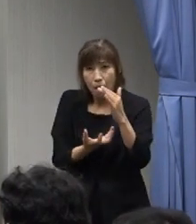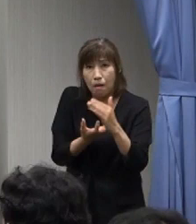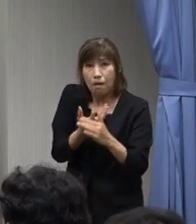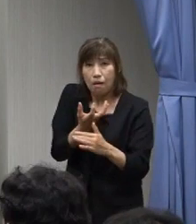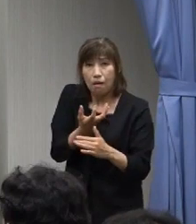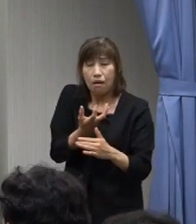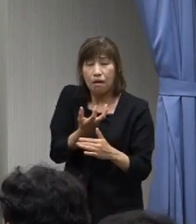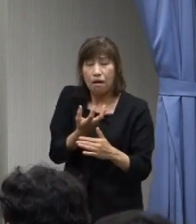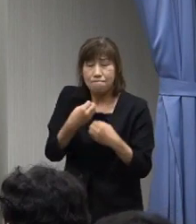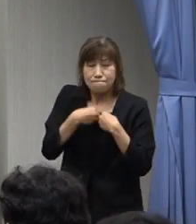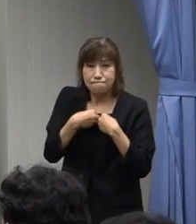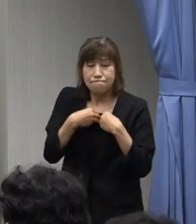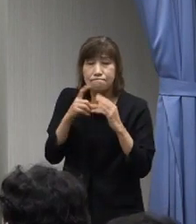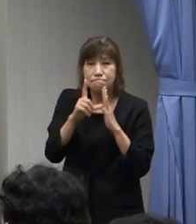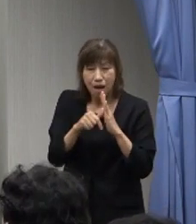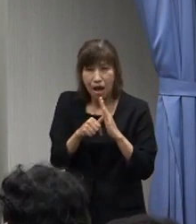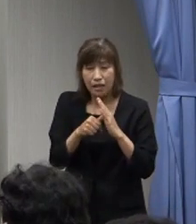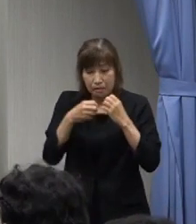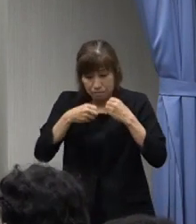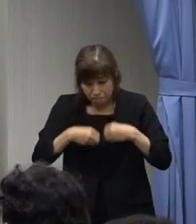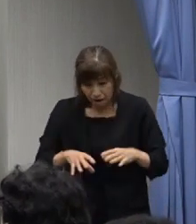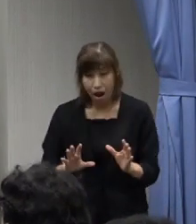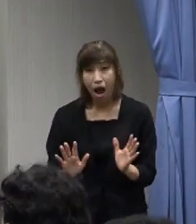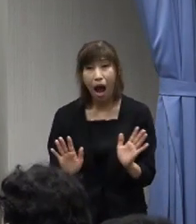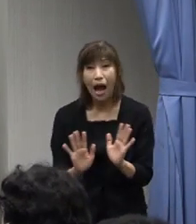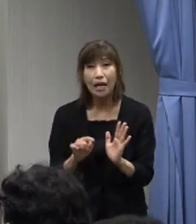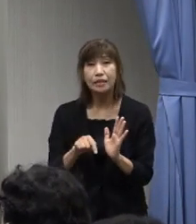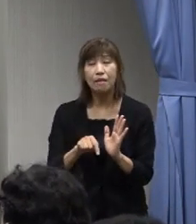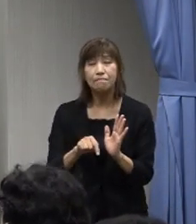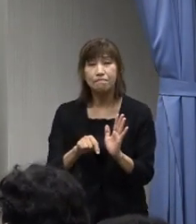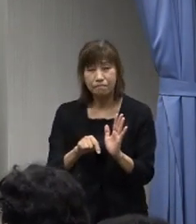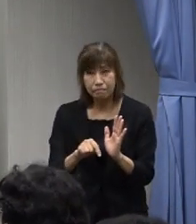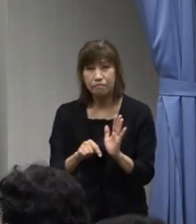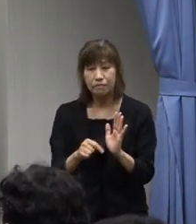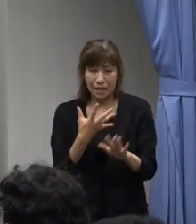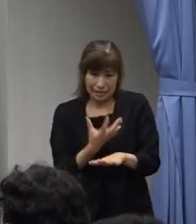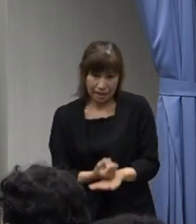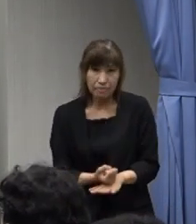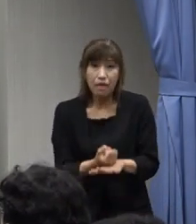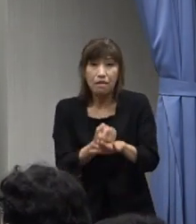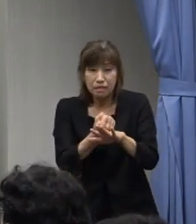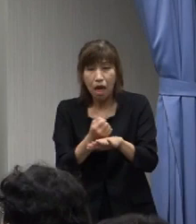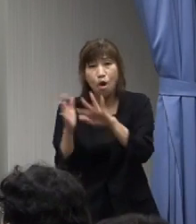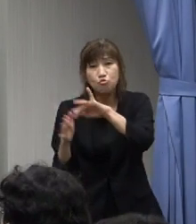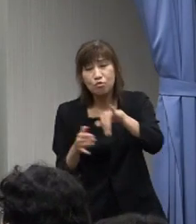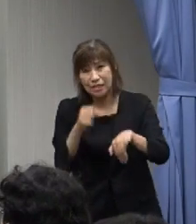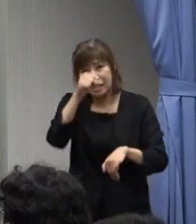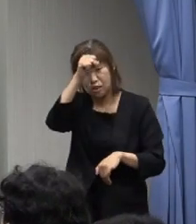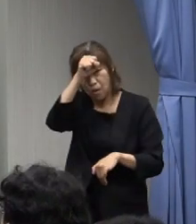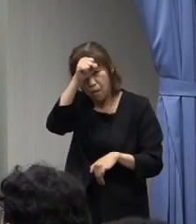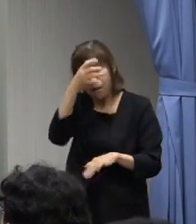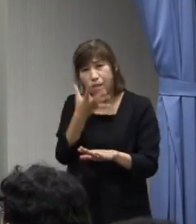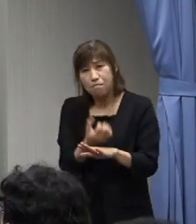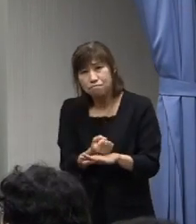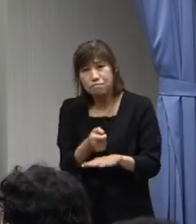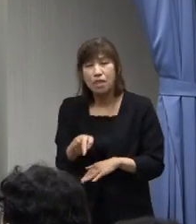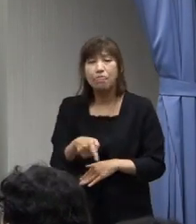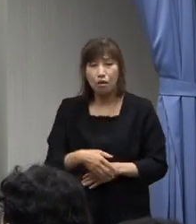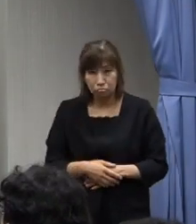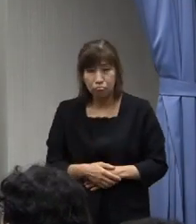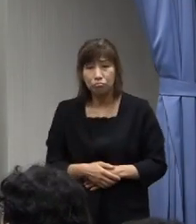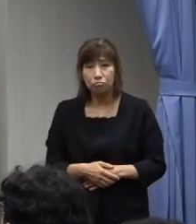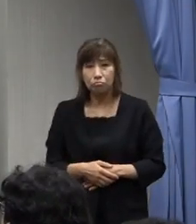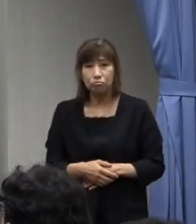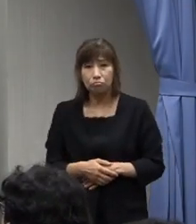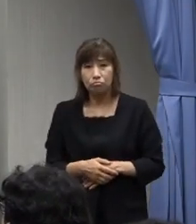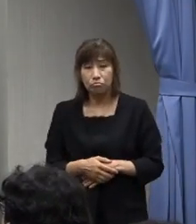さん、先天性風疹症候群のお子さんが生まれてくる可能性があります。この先天性風疹症候群